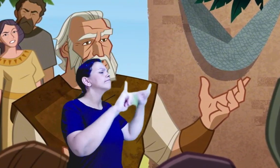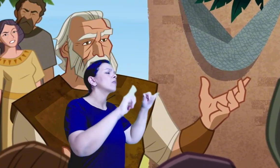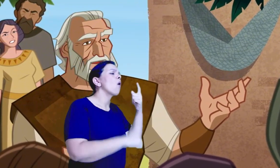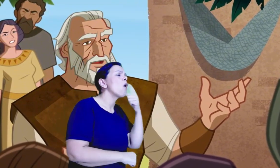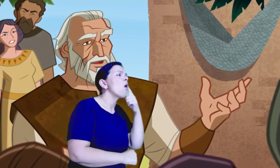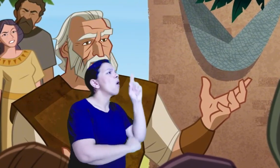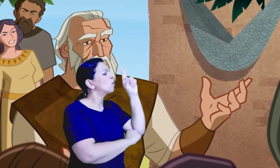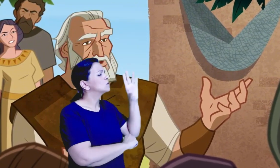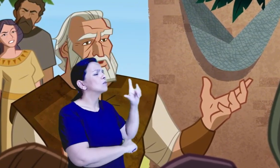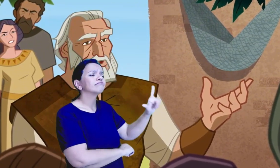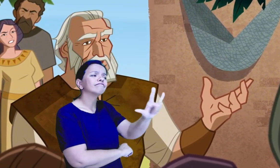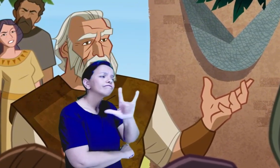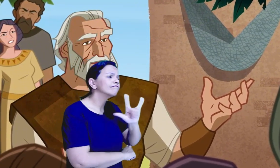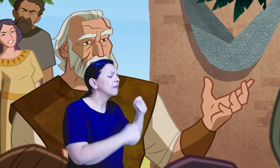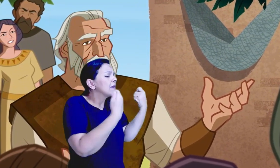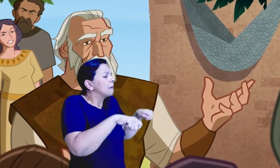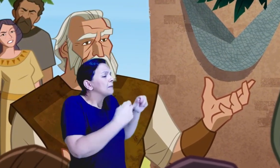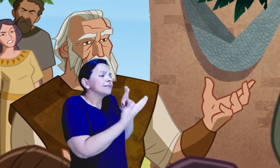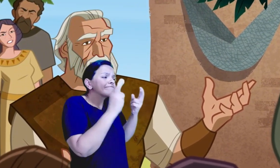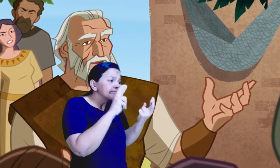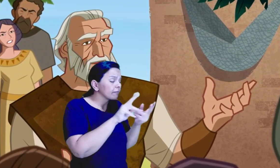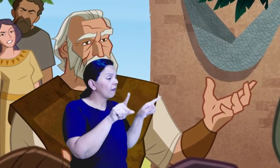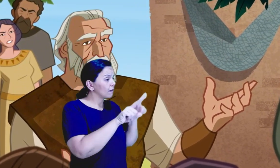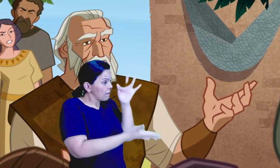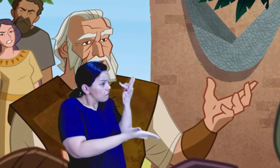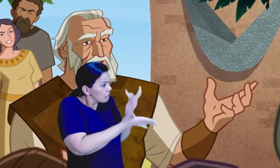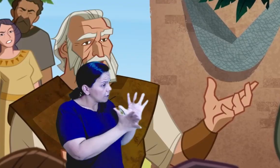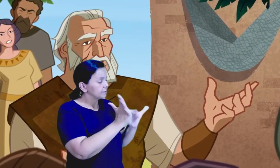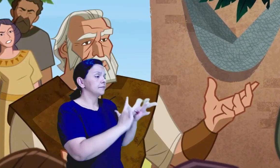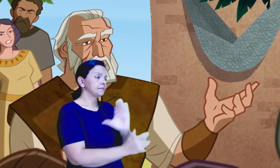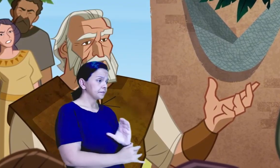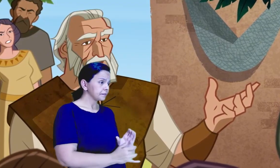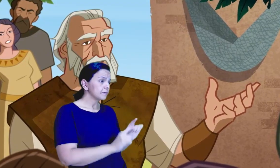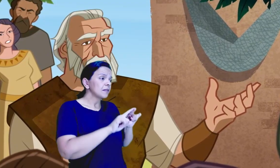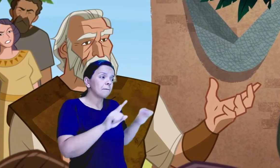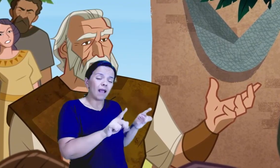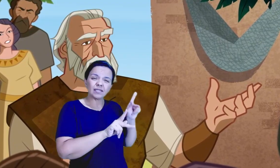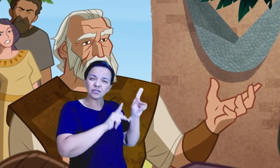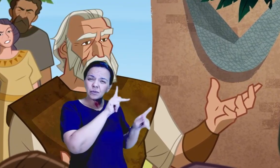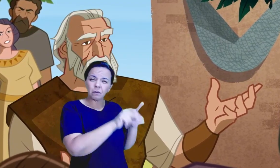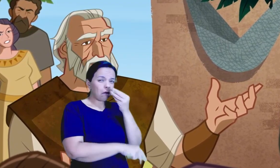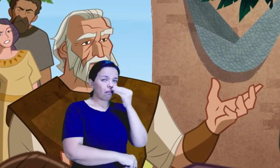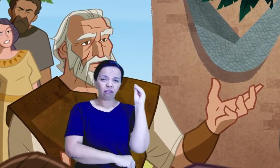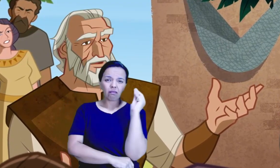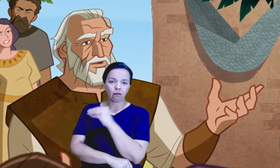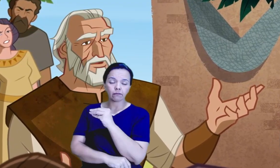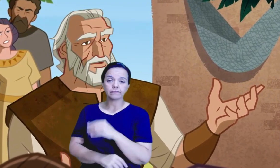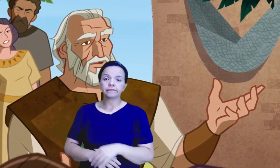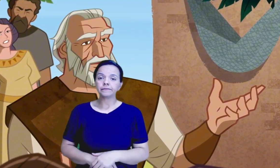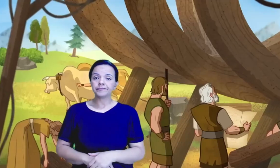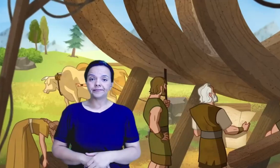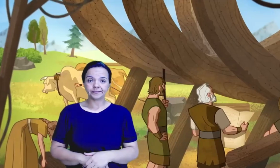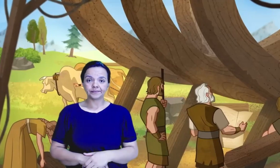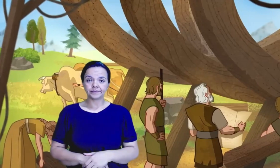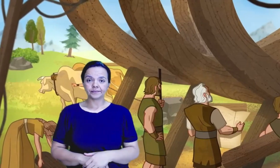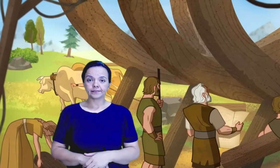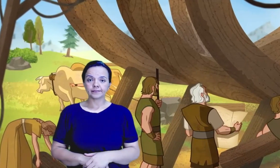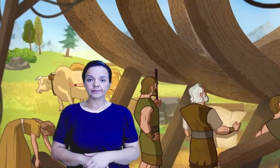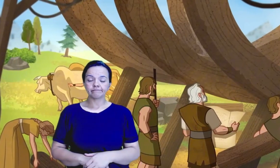se arrependesse e tivesse fé em Jesus Cristo. O povo não deu atenção.